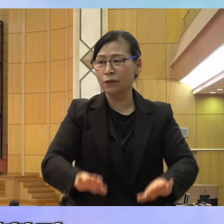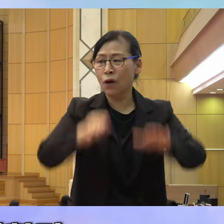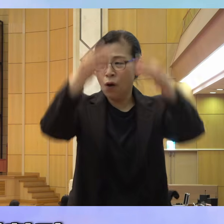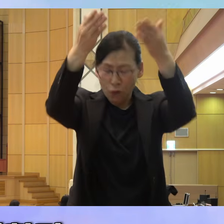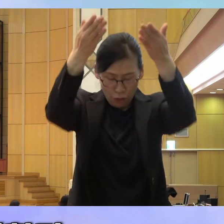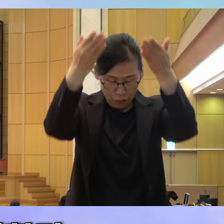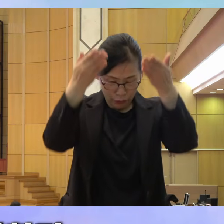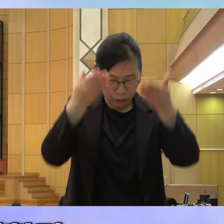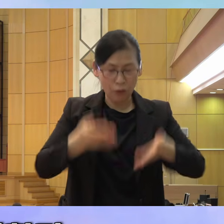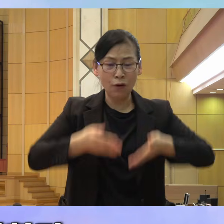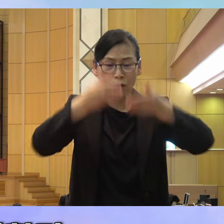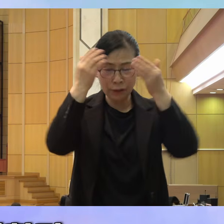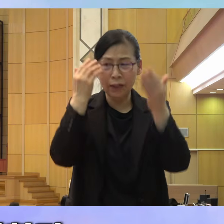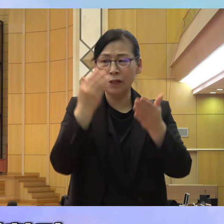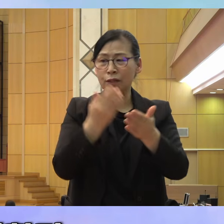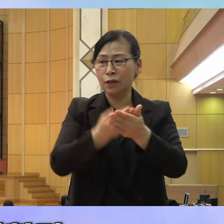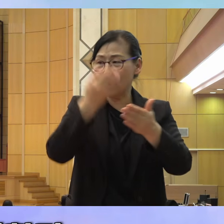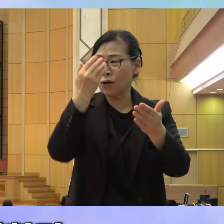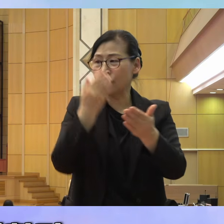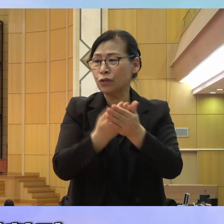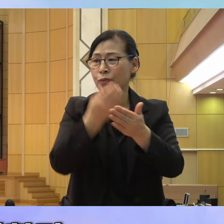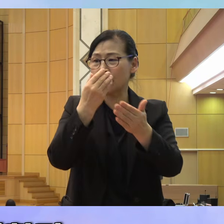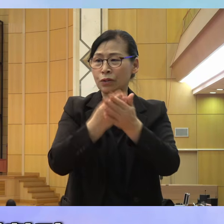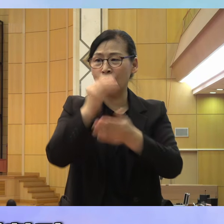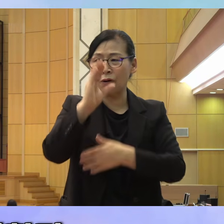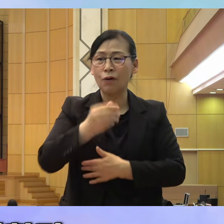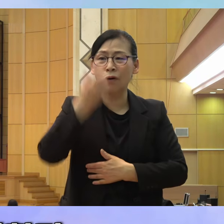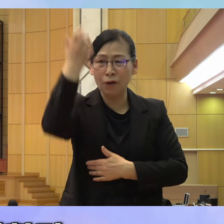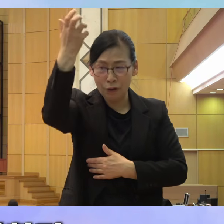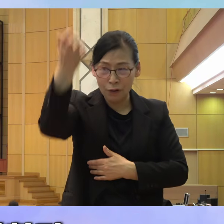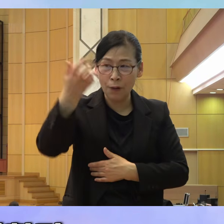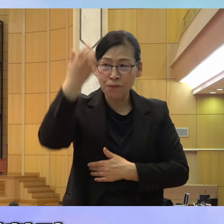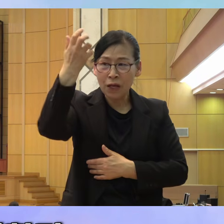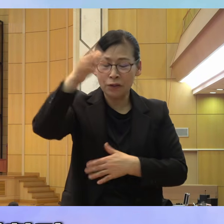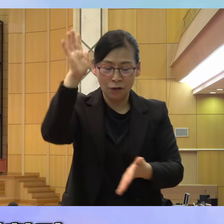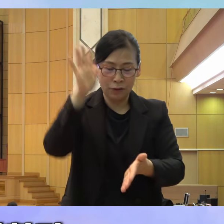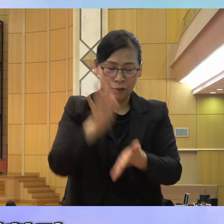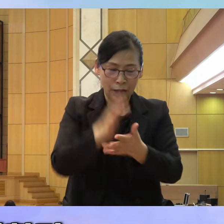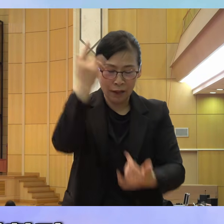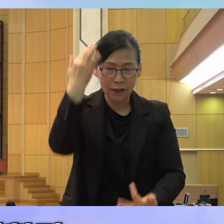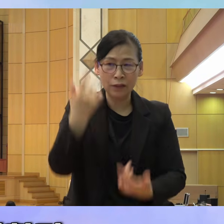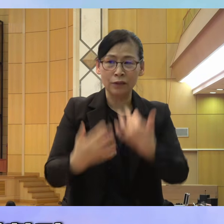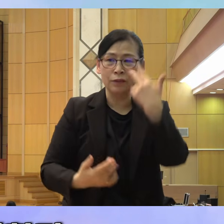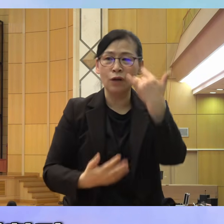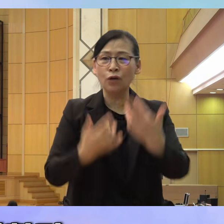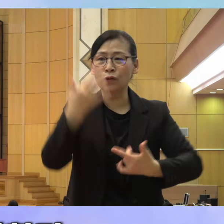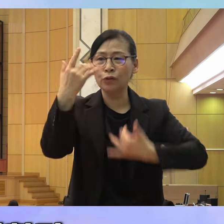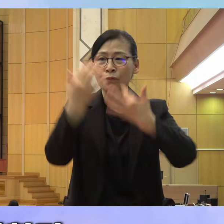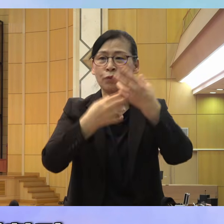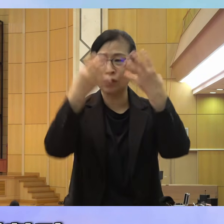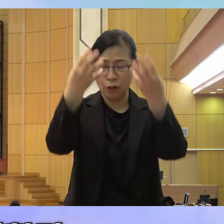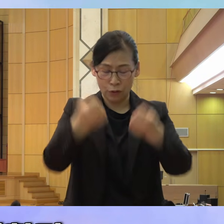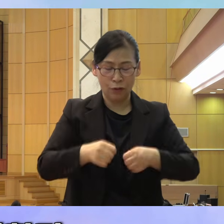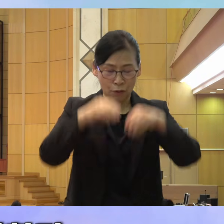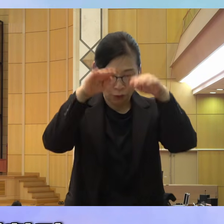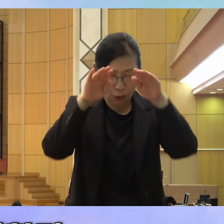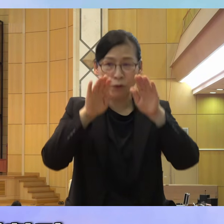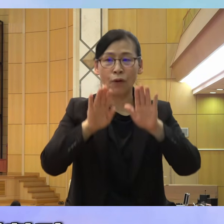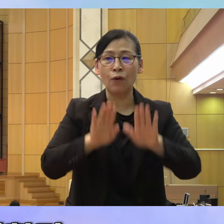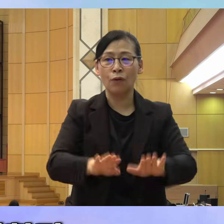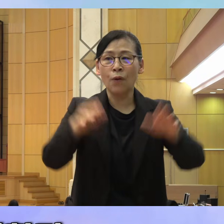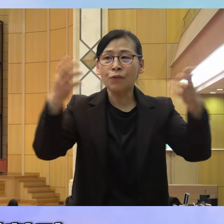은사들을 오늘도 내려 줍소서. 성령의 뜨거운